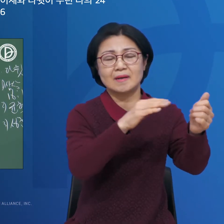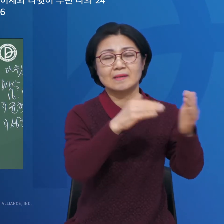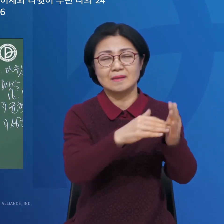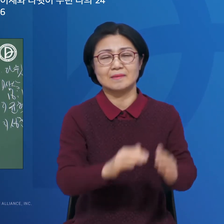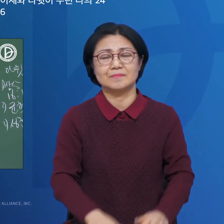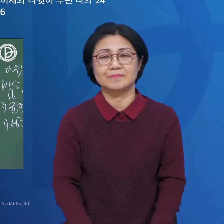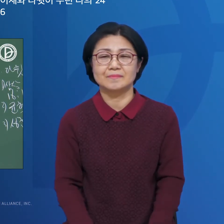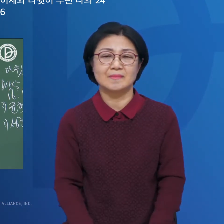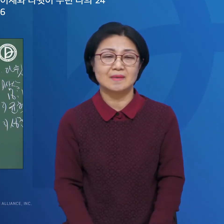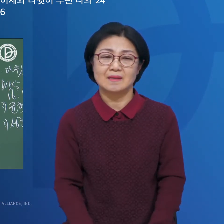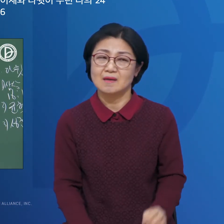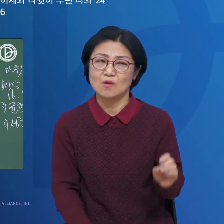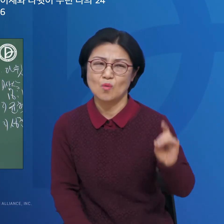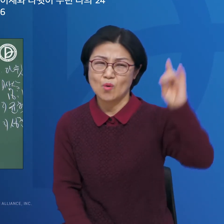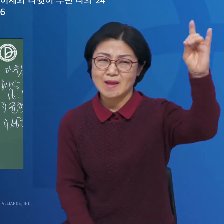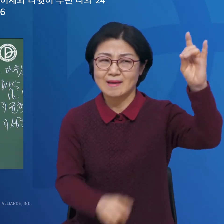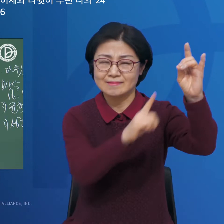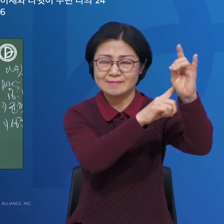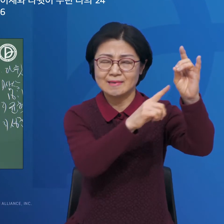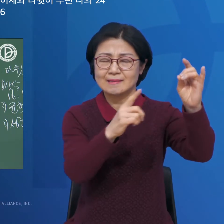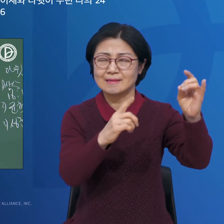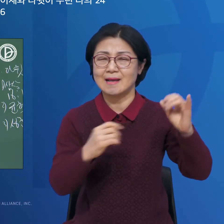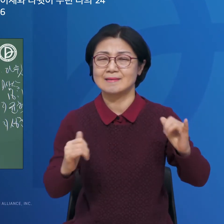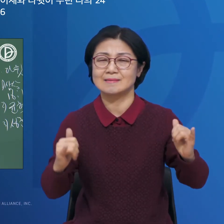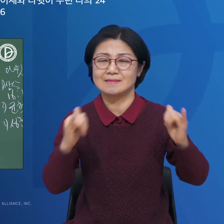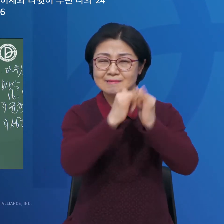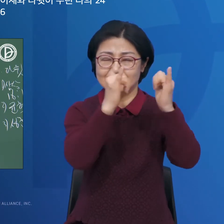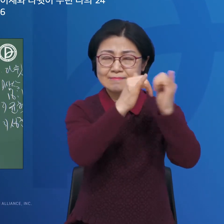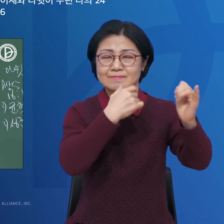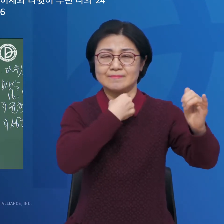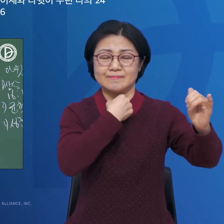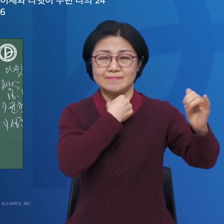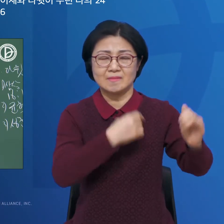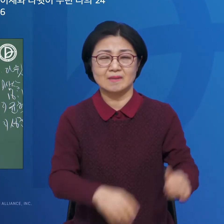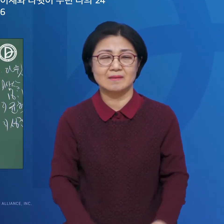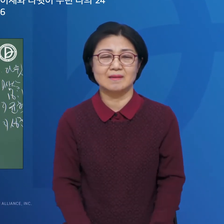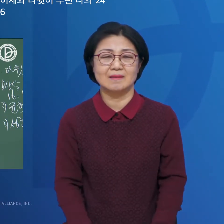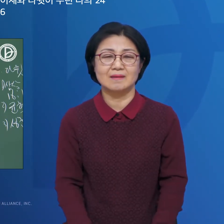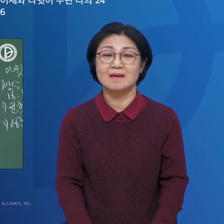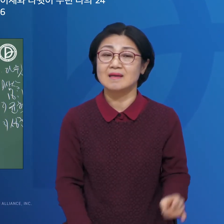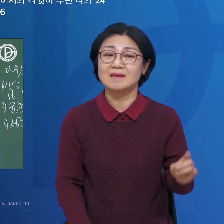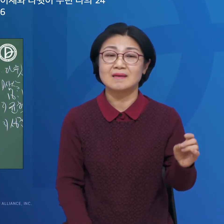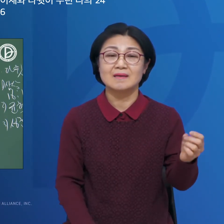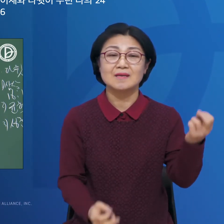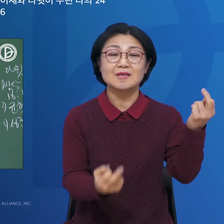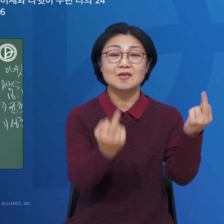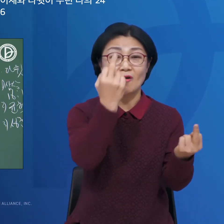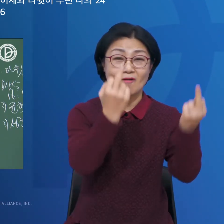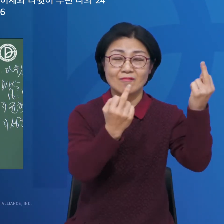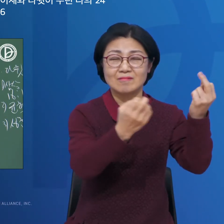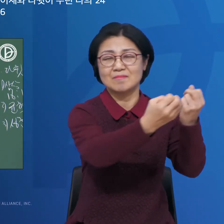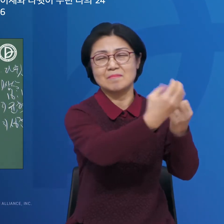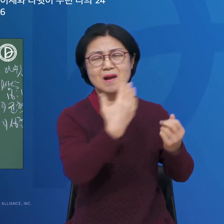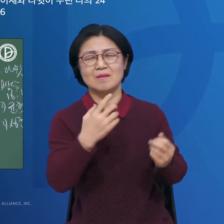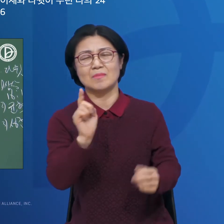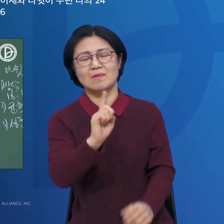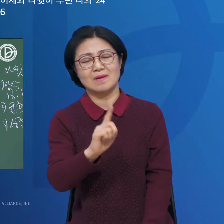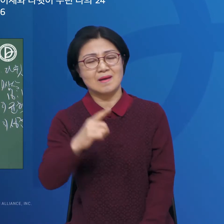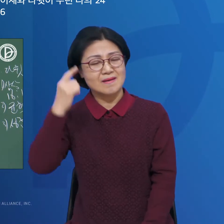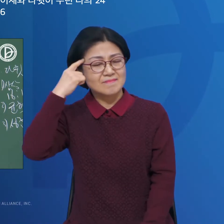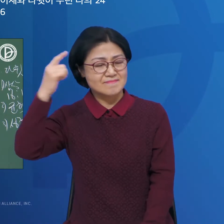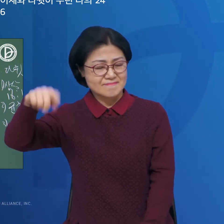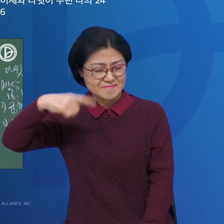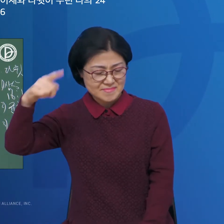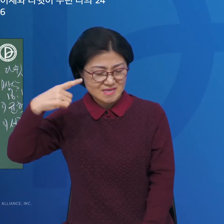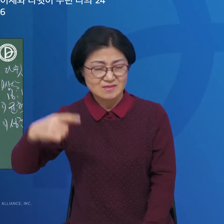말이 됩니까? But does that make 형들이 이 sense? 교만한 놈아, 얘 원래 미친 놈이야. And so his brothers said, you're so arrogant, you're so crazy. 얼마나 욕을